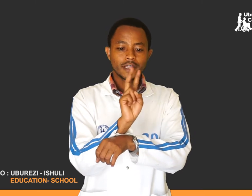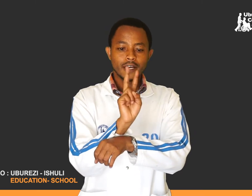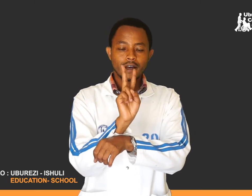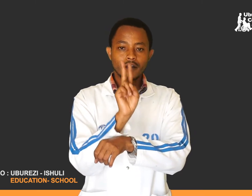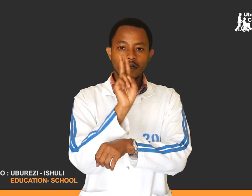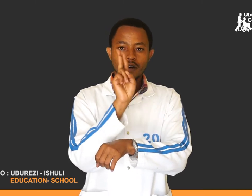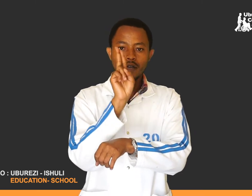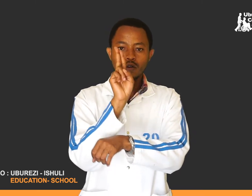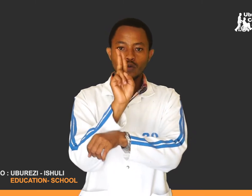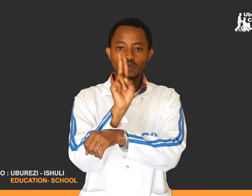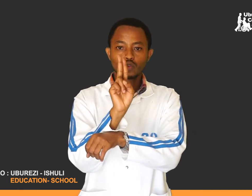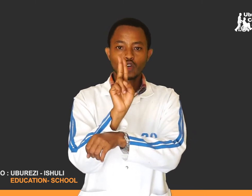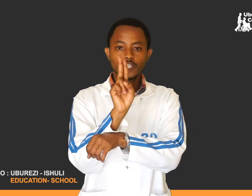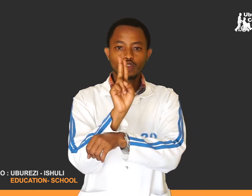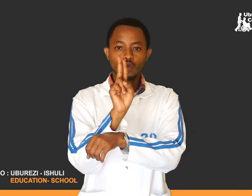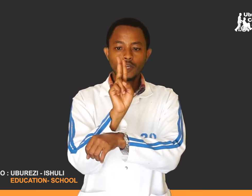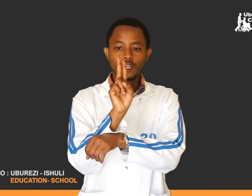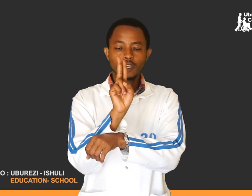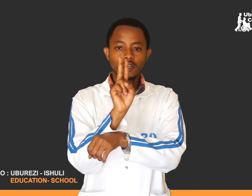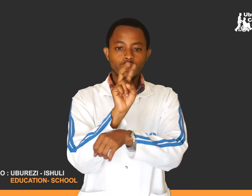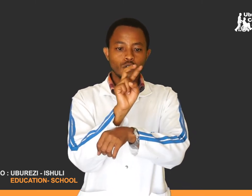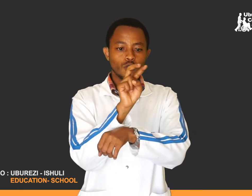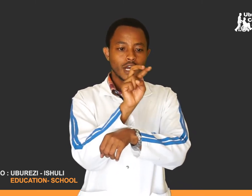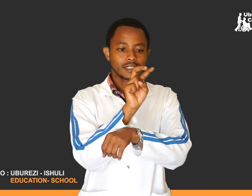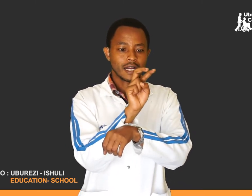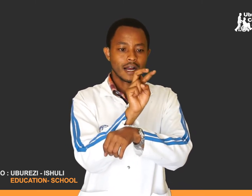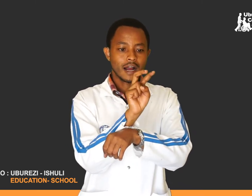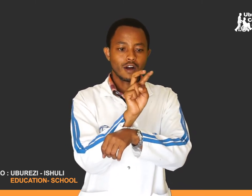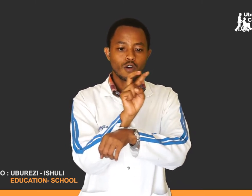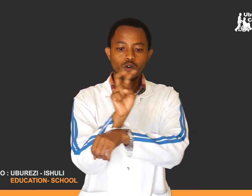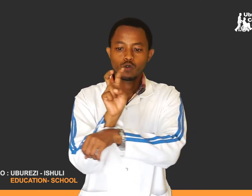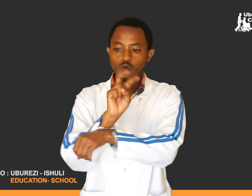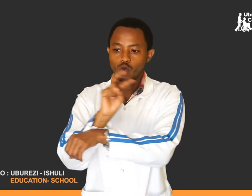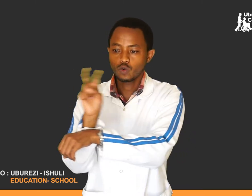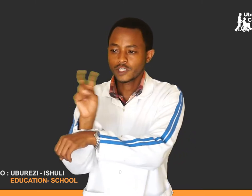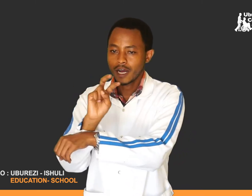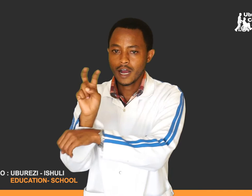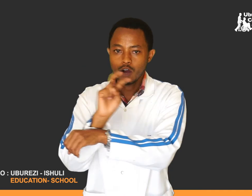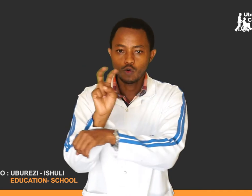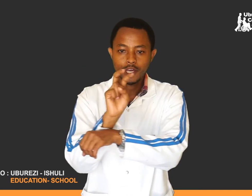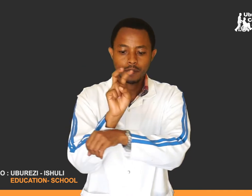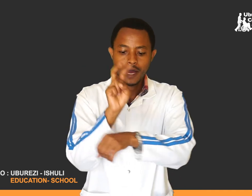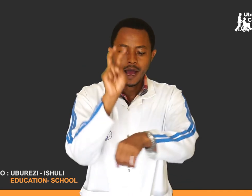ufata udutoki tubiri ugasa nkaho usa nkaho ureba.